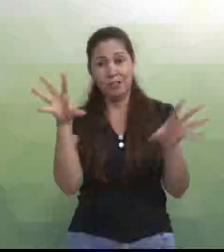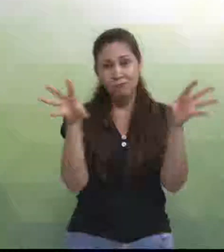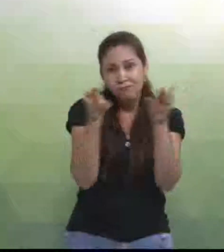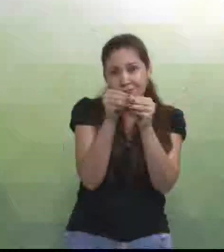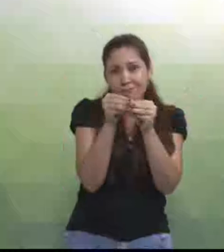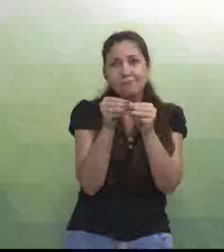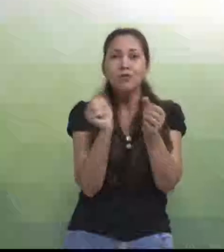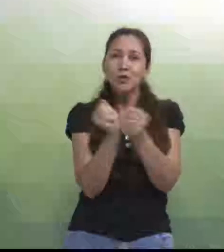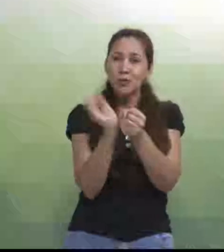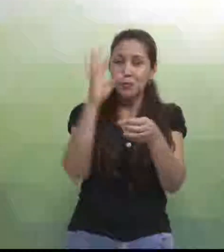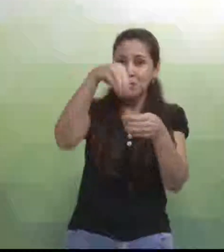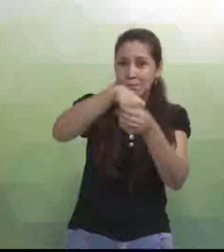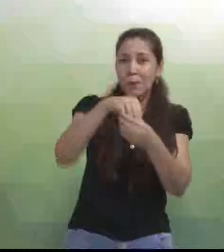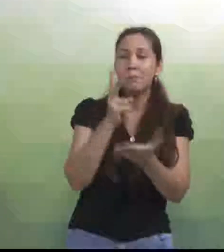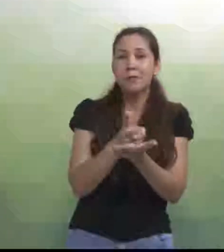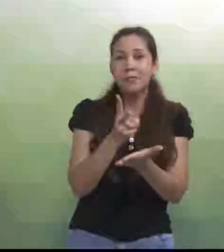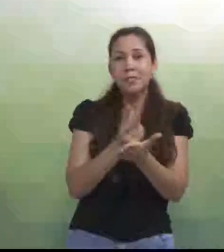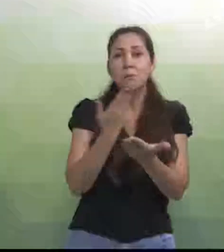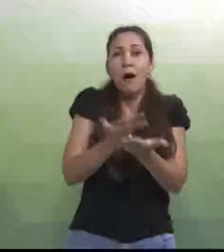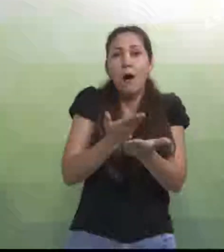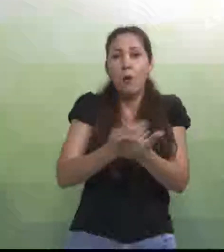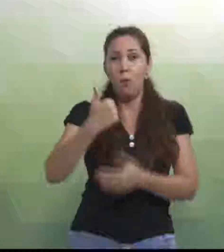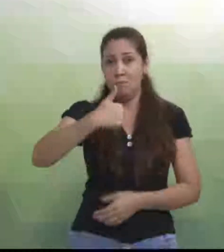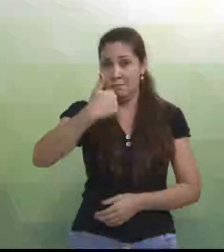em uma mesma aula, na nossa primeira aula.